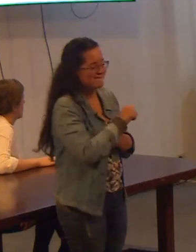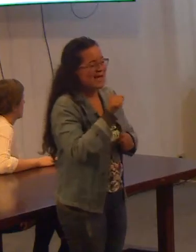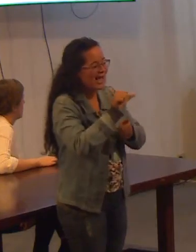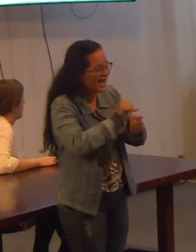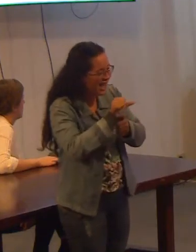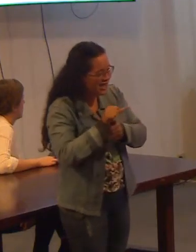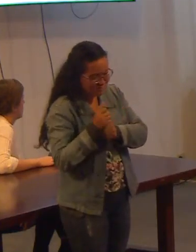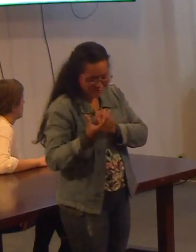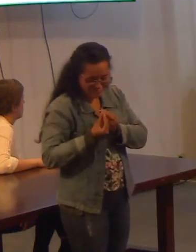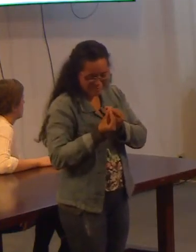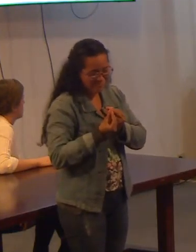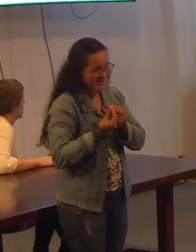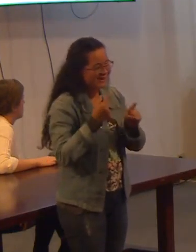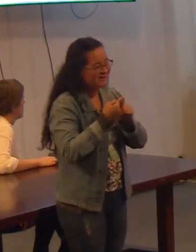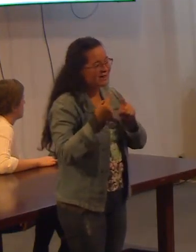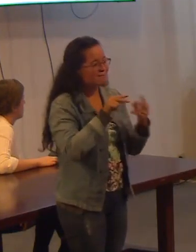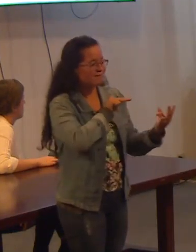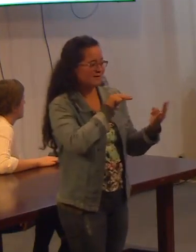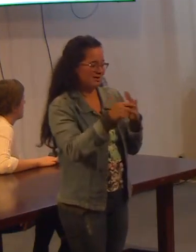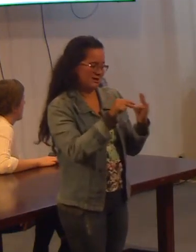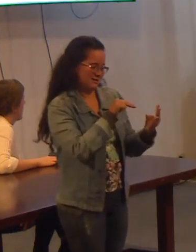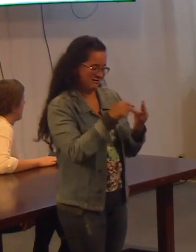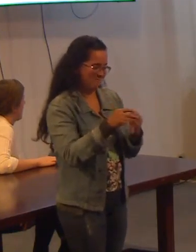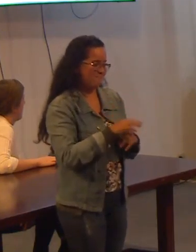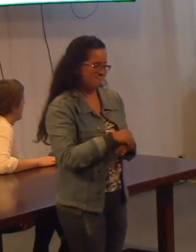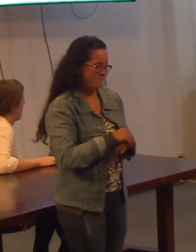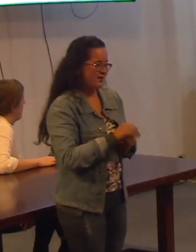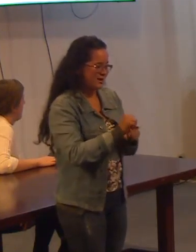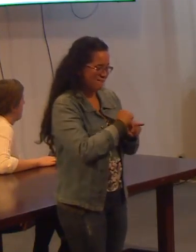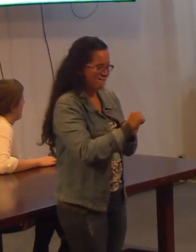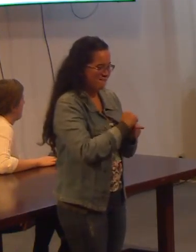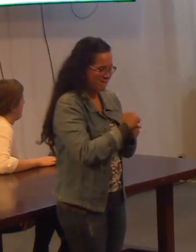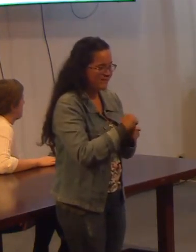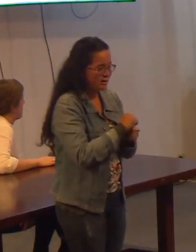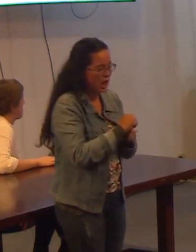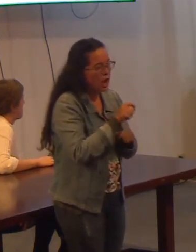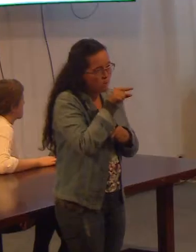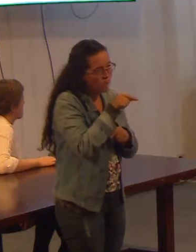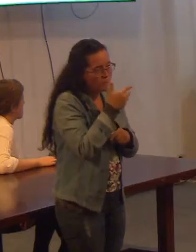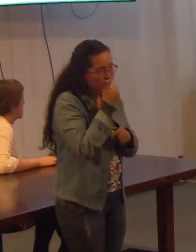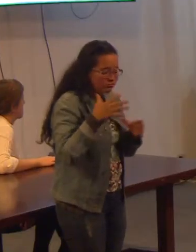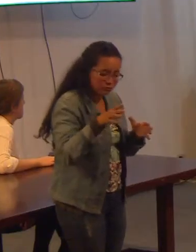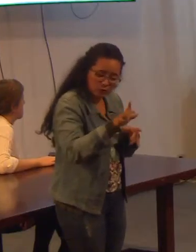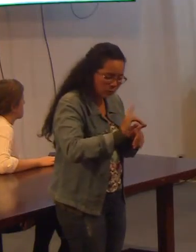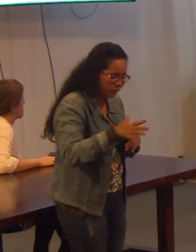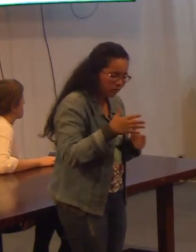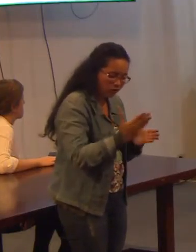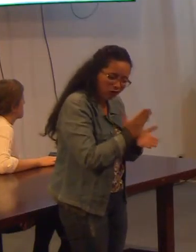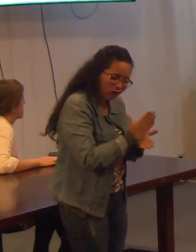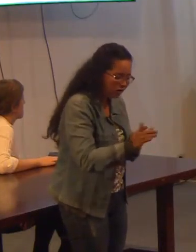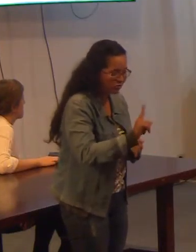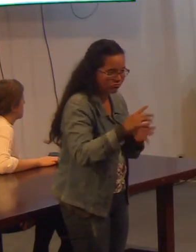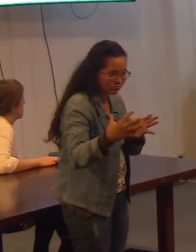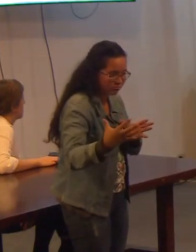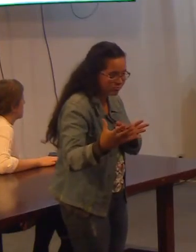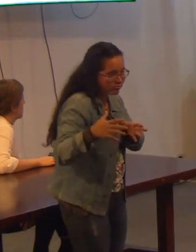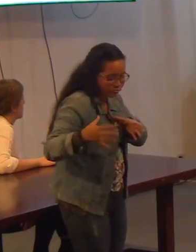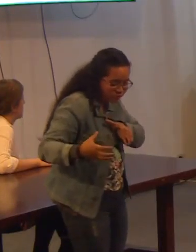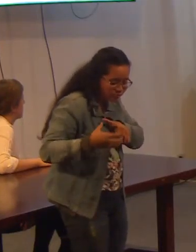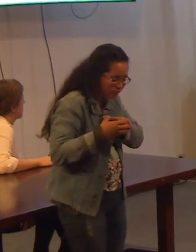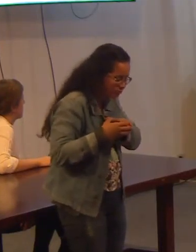estas percepciones se reflejaban mucho en la práctica, por lo tanto quisimos como ir a observar lo mismo